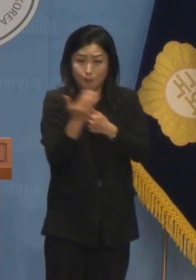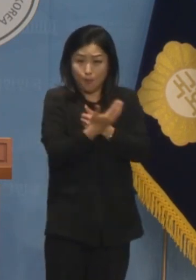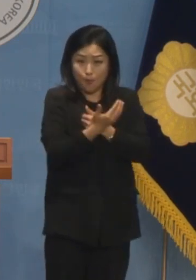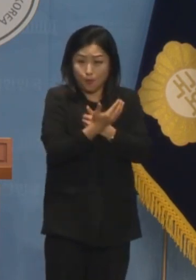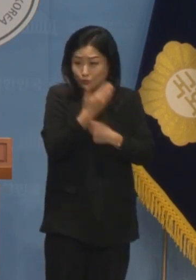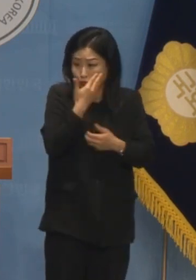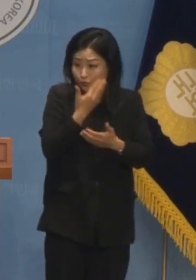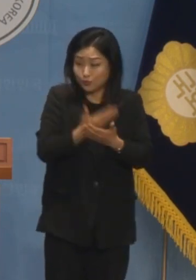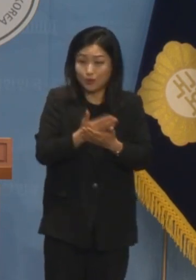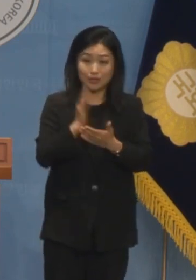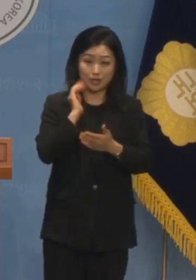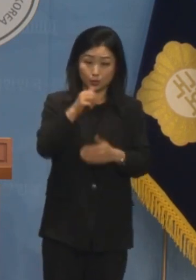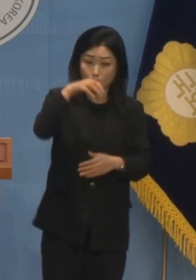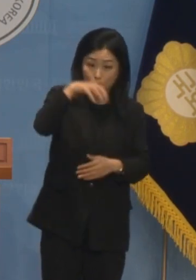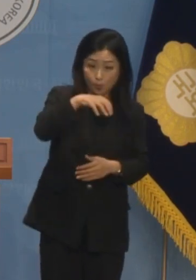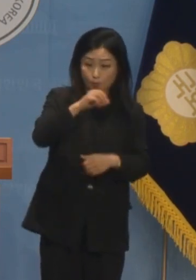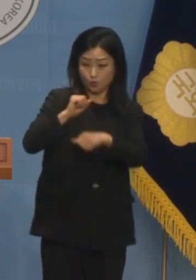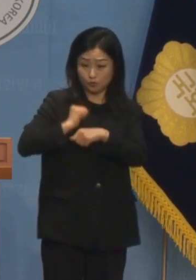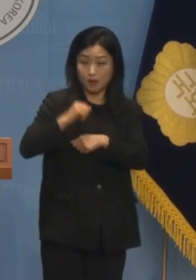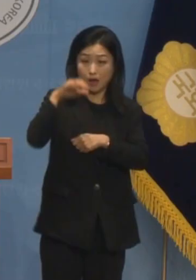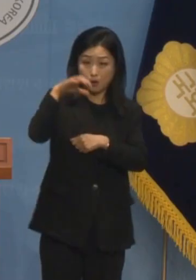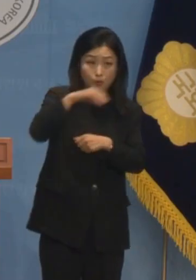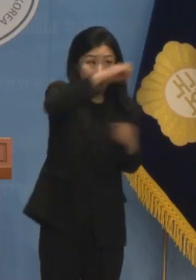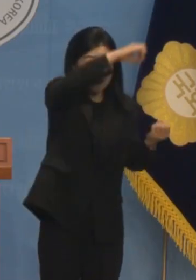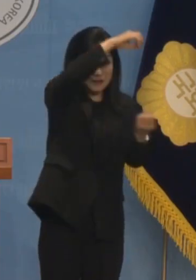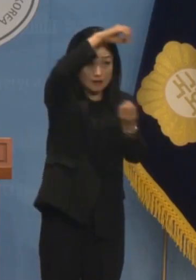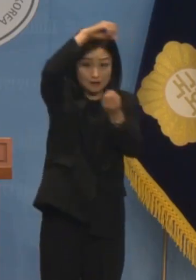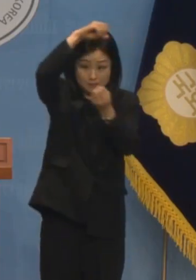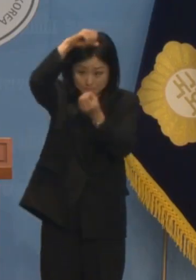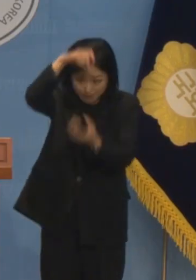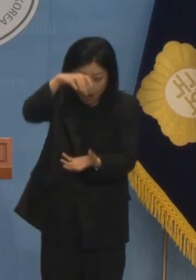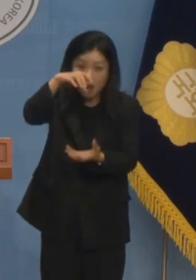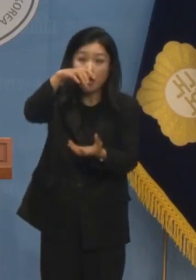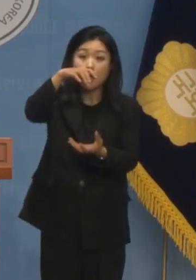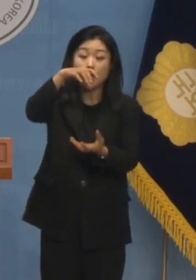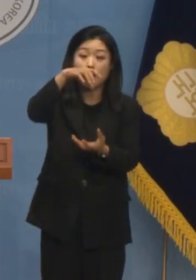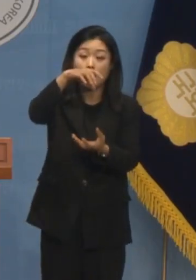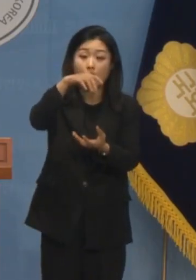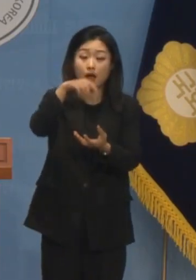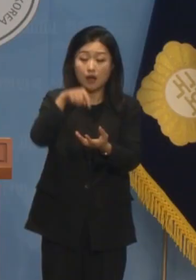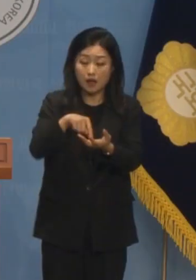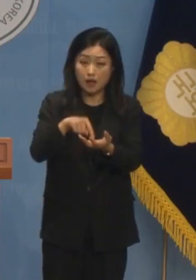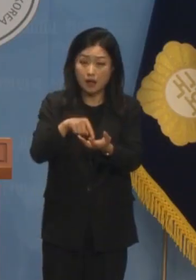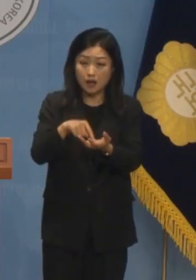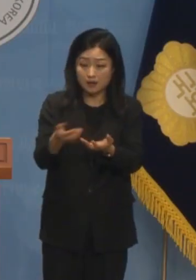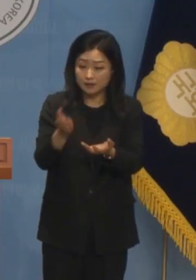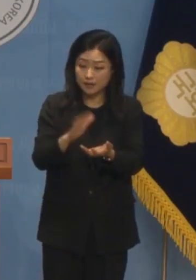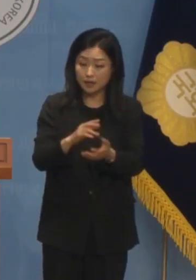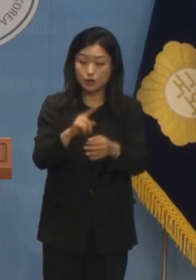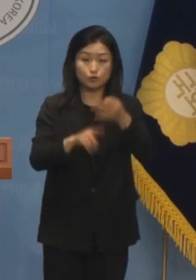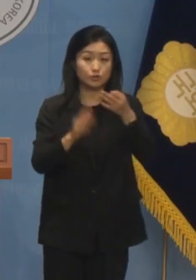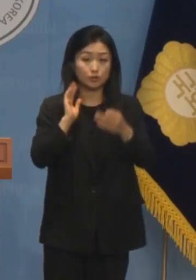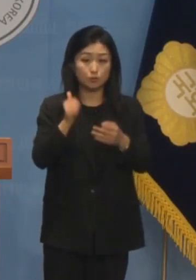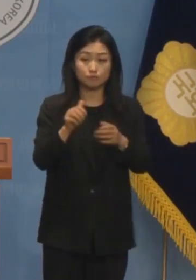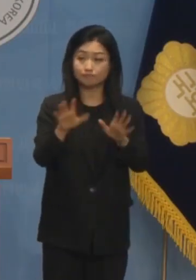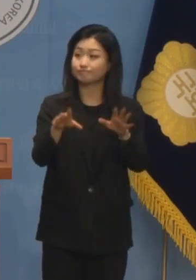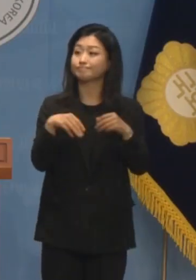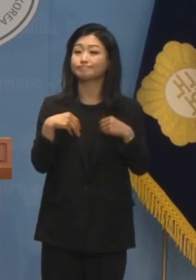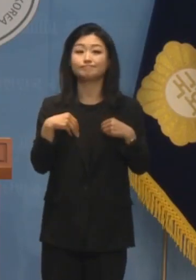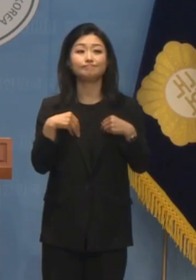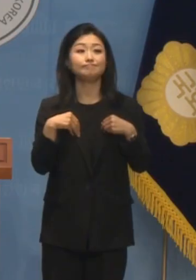심장부인 대통령실과 국방부까지 뚫고 들어왔었죠. 그런데도 윤석열 대통령은 손